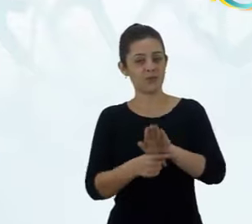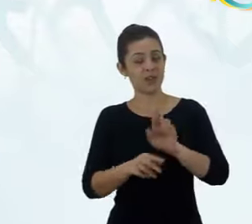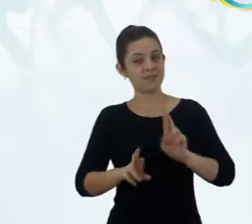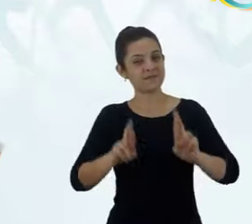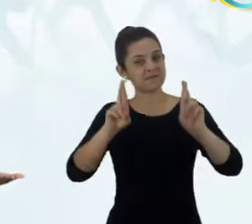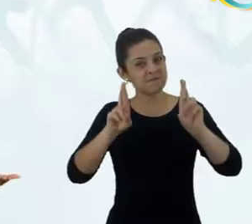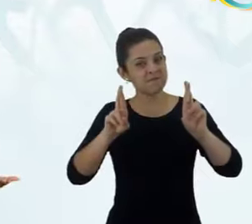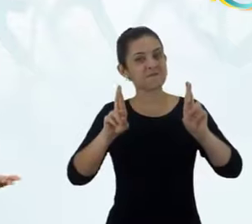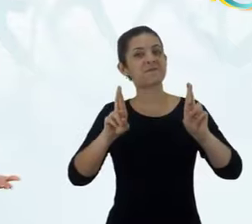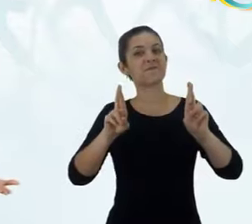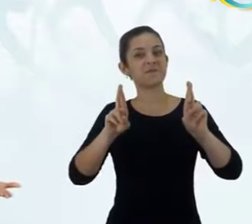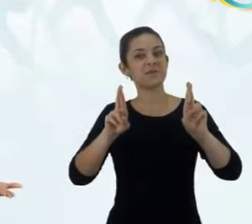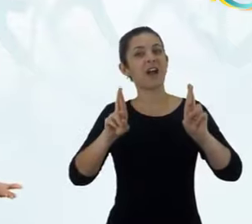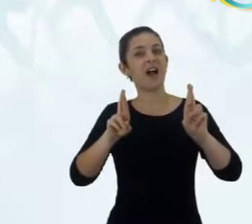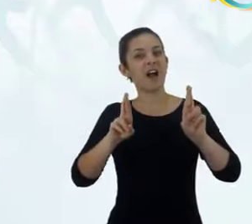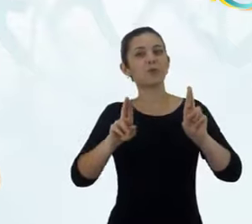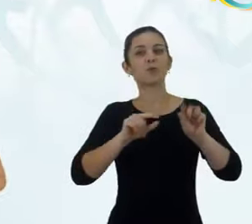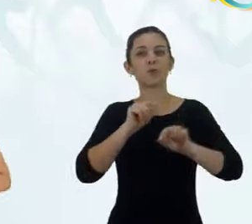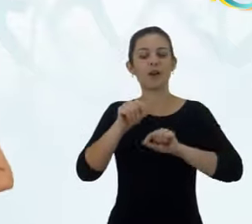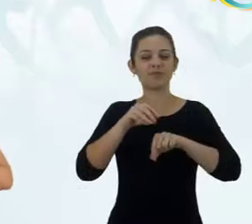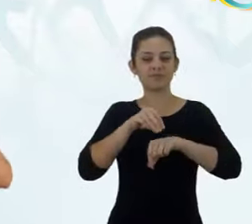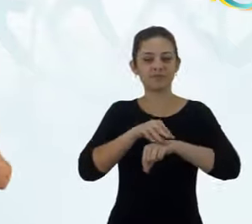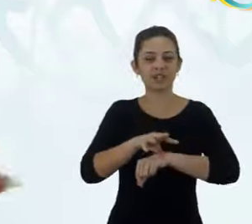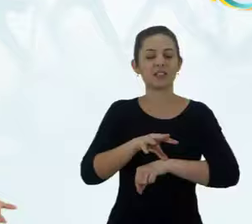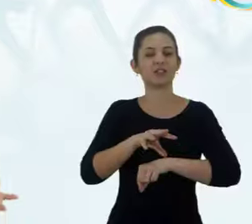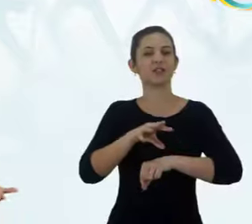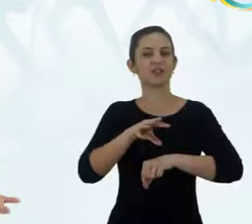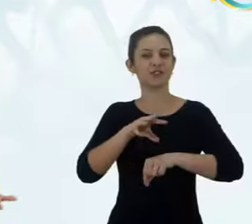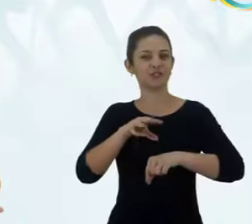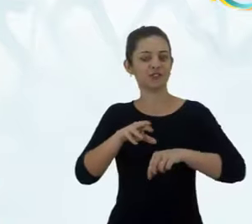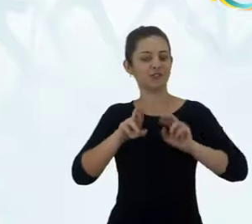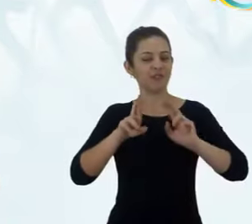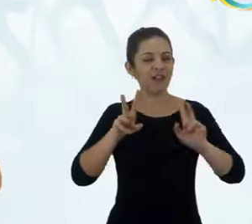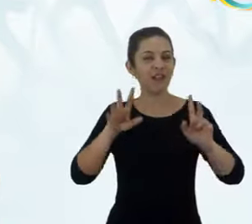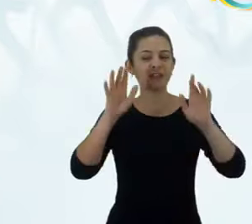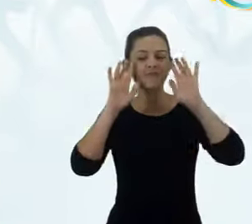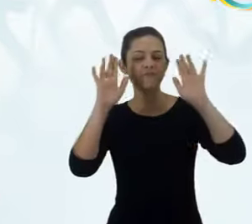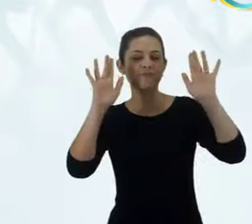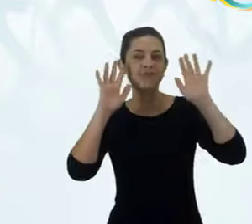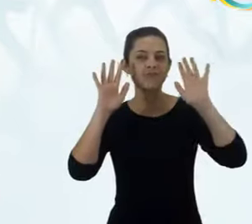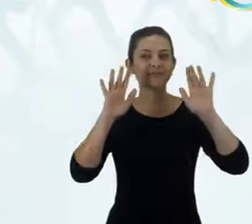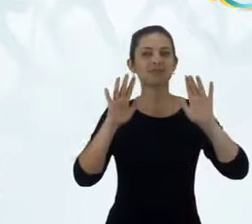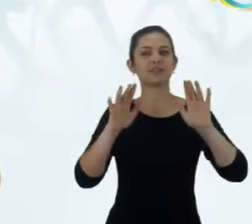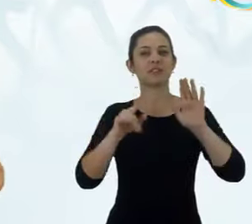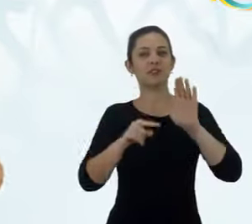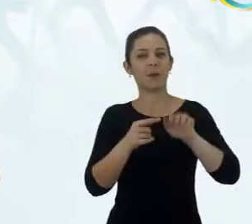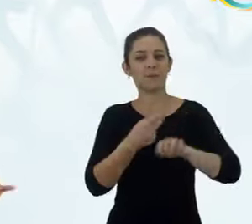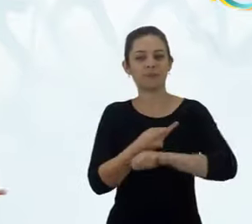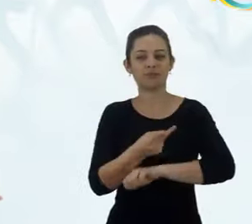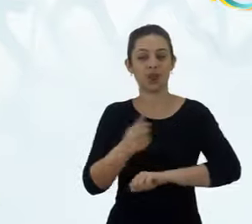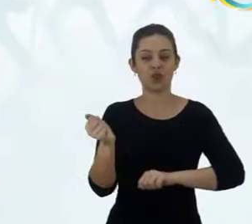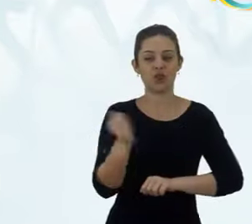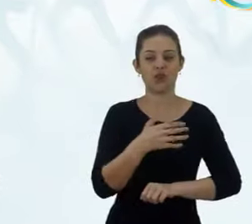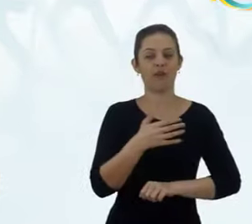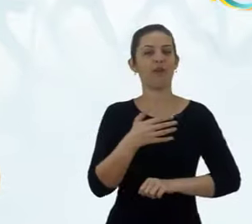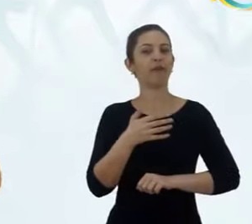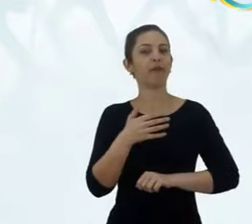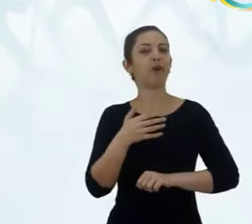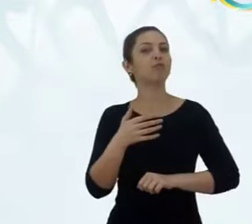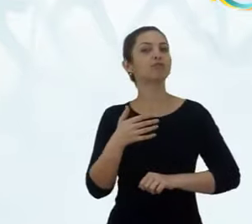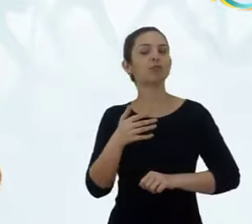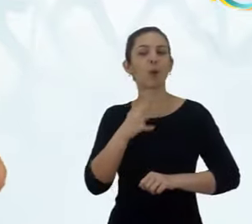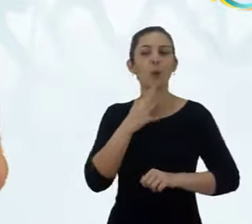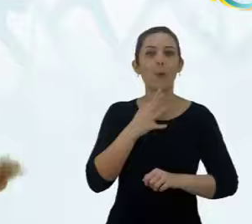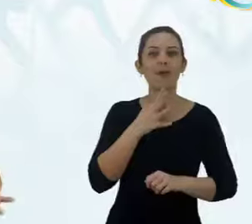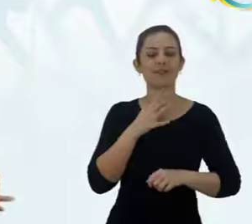Então, espero que eu tenha trazido algo diferente para vocês, uma reflexão, uma busca pelo novo, uma